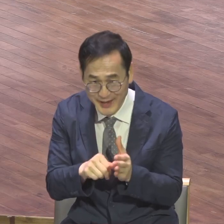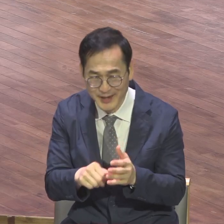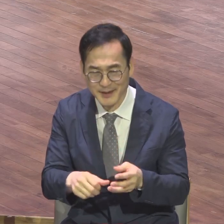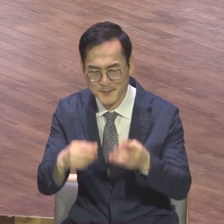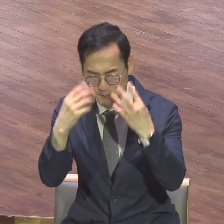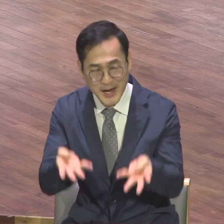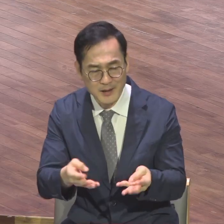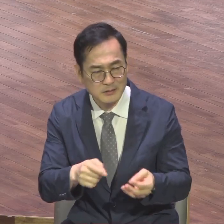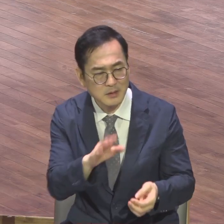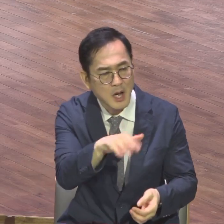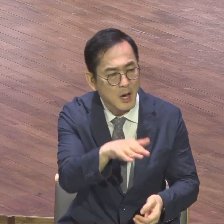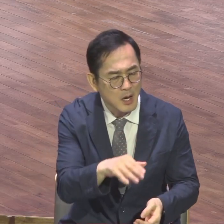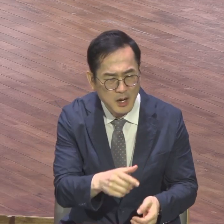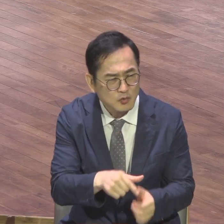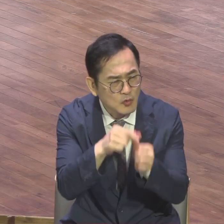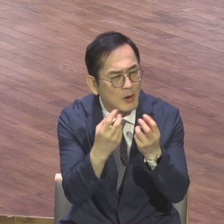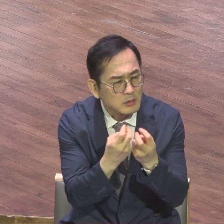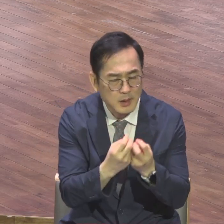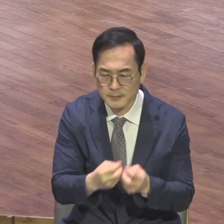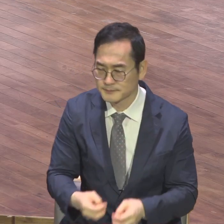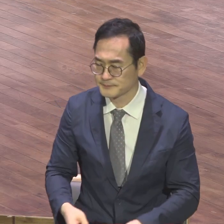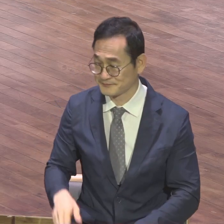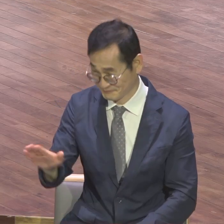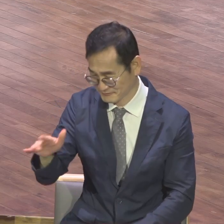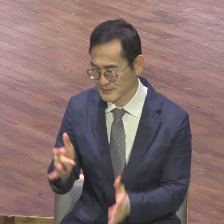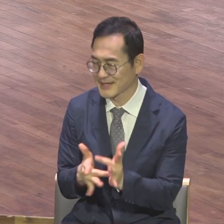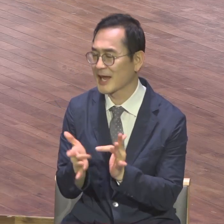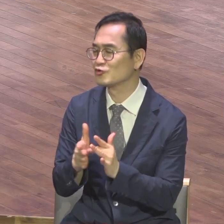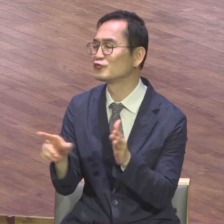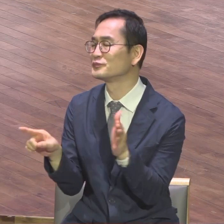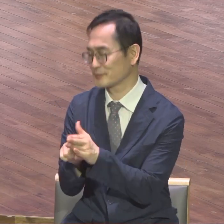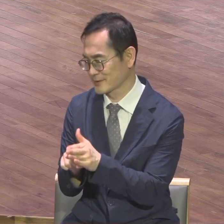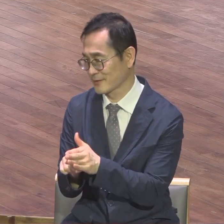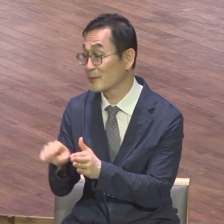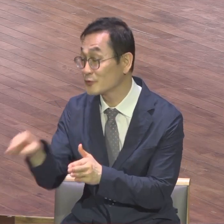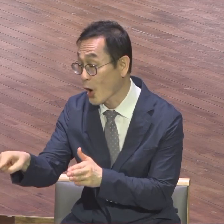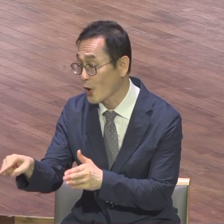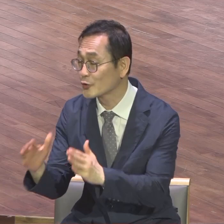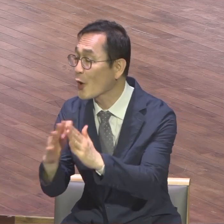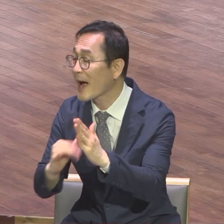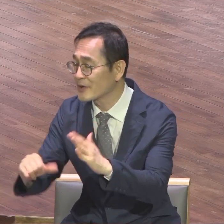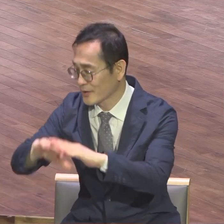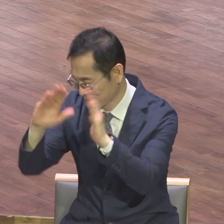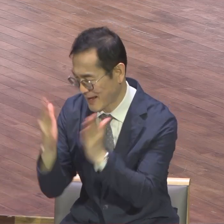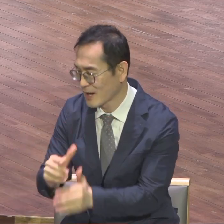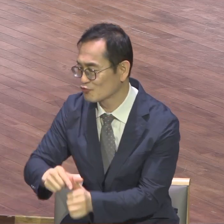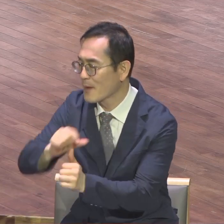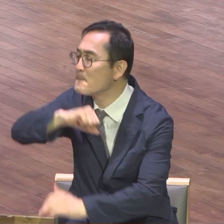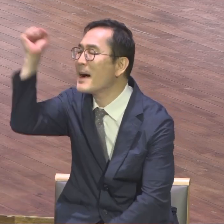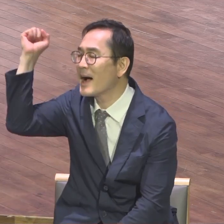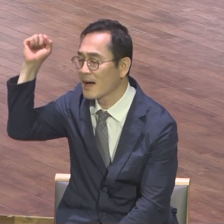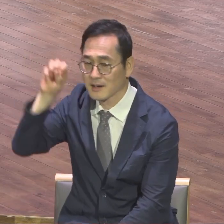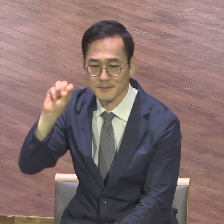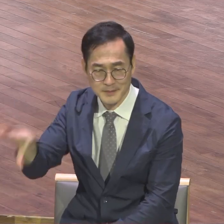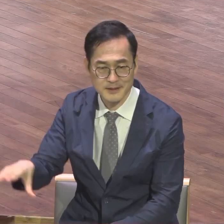31절 이르되 주 예수를 믿어라 그리하면 너와 너 집이 구원을 받으리라